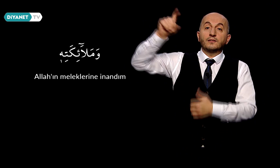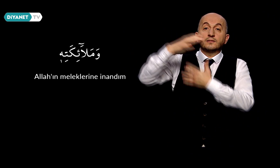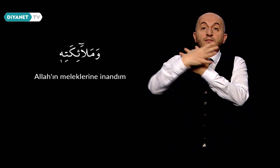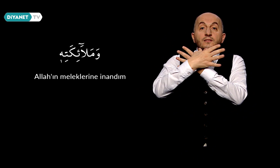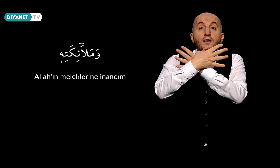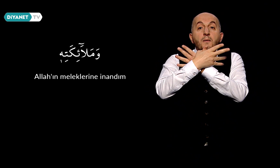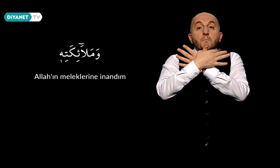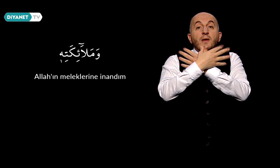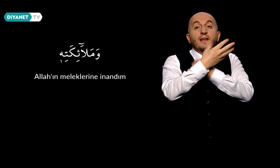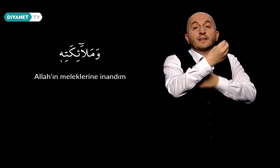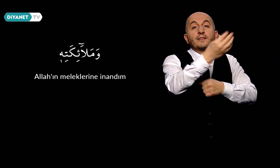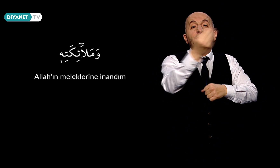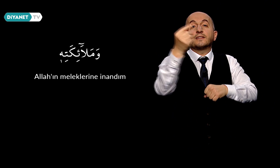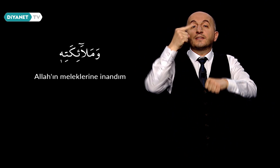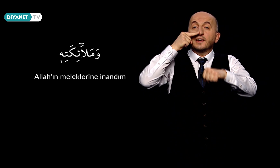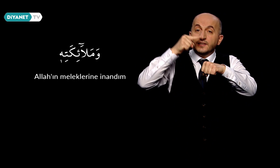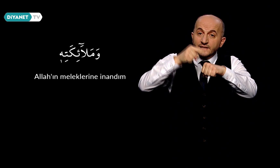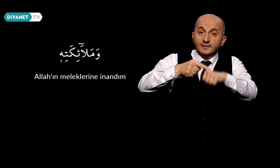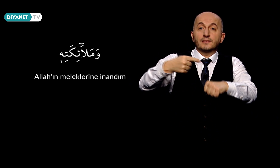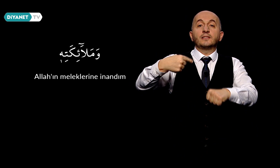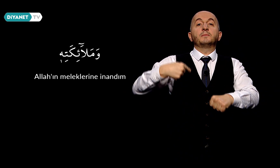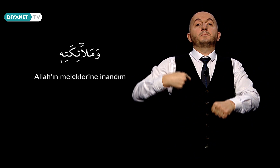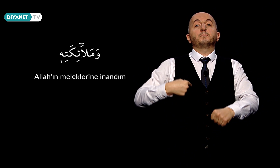Allah'ın meleklerine inandım.